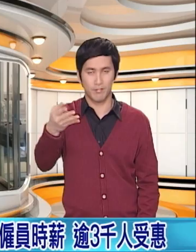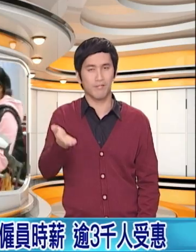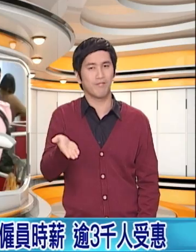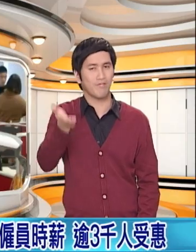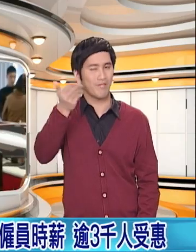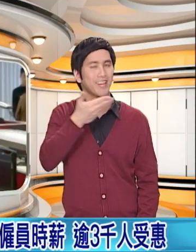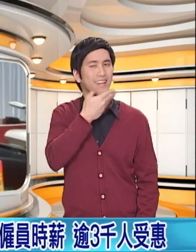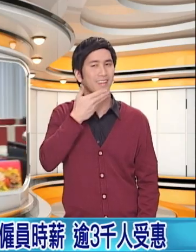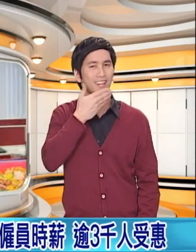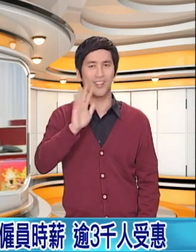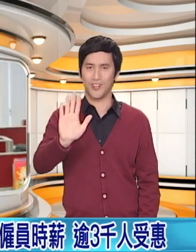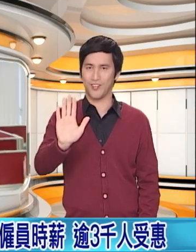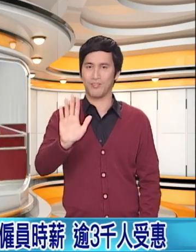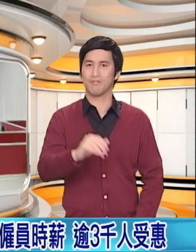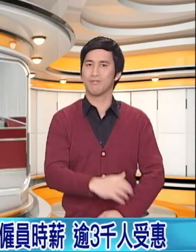的临时雇员可以受惠。